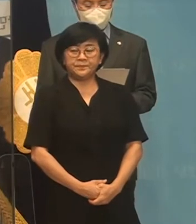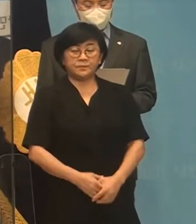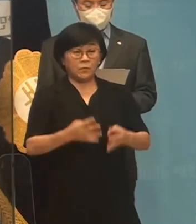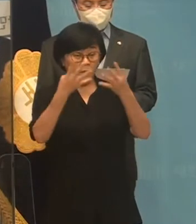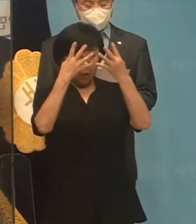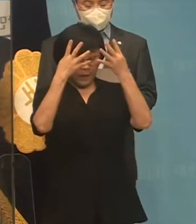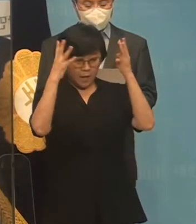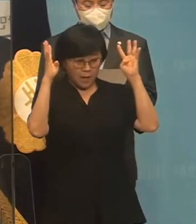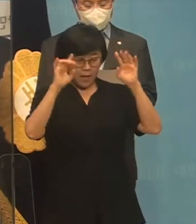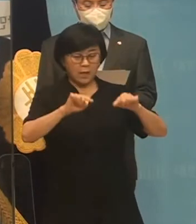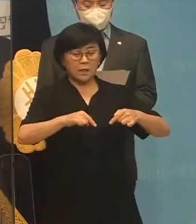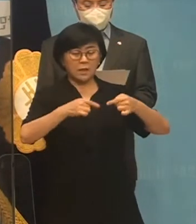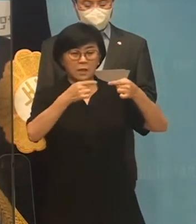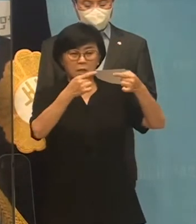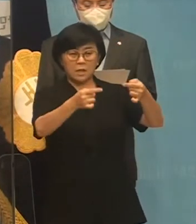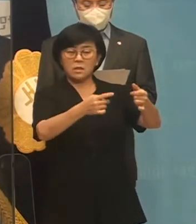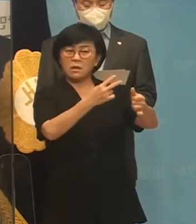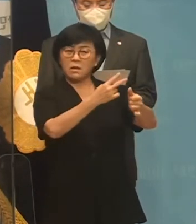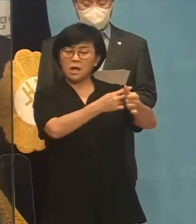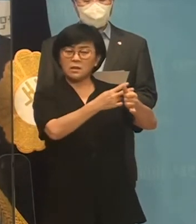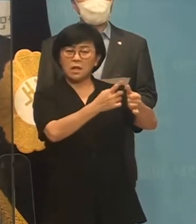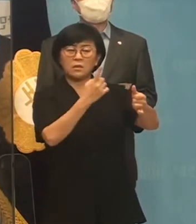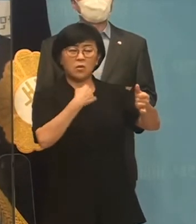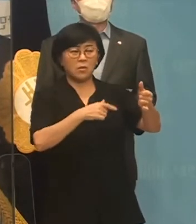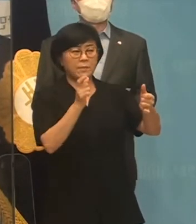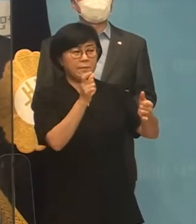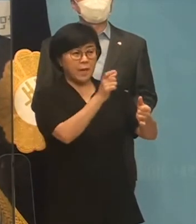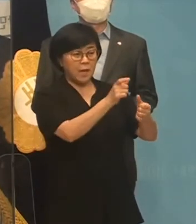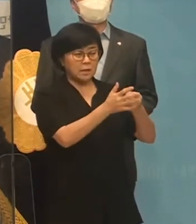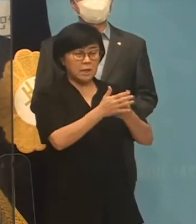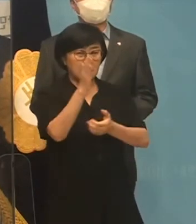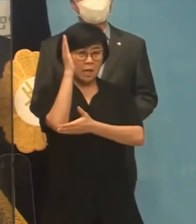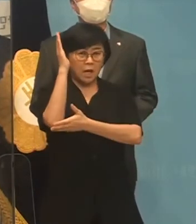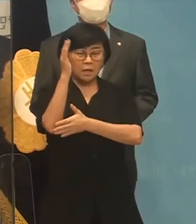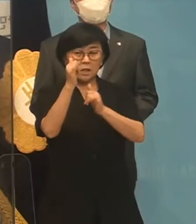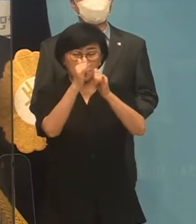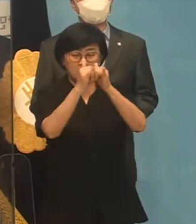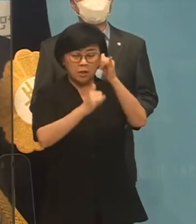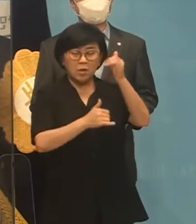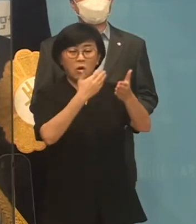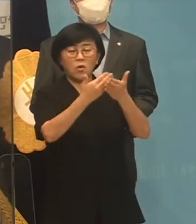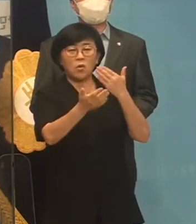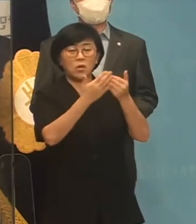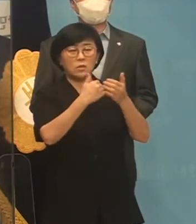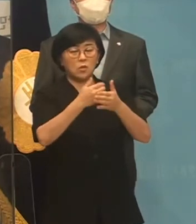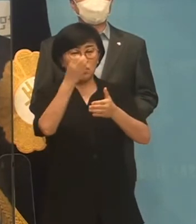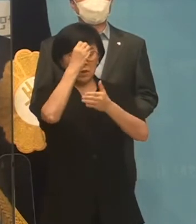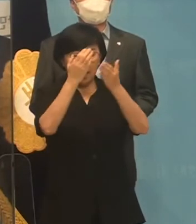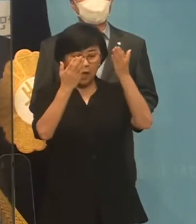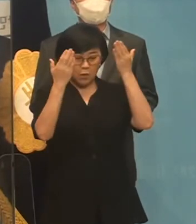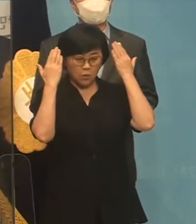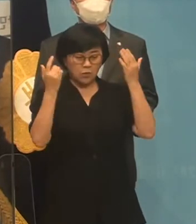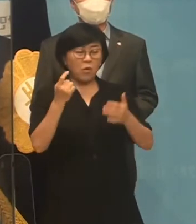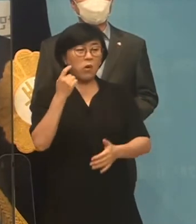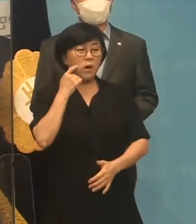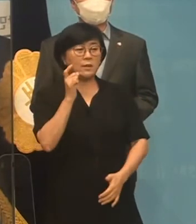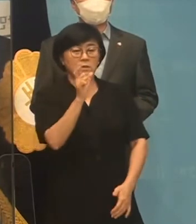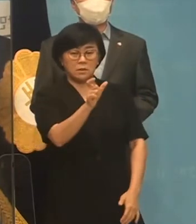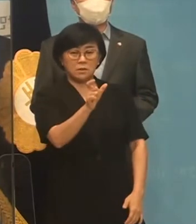대학 출간 기록을 허위로 작성한 것처럼 강의 경력에서도 강의를 한 고등학교를 허위로